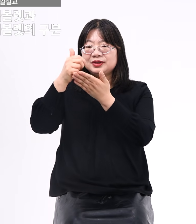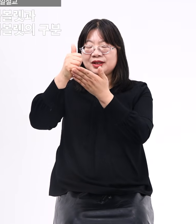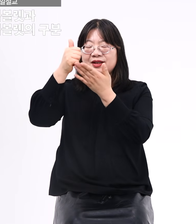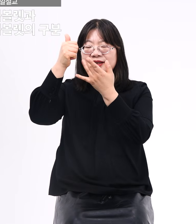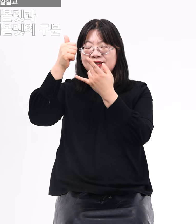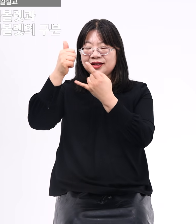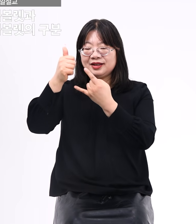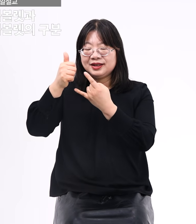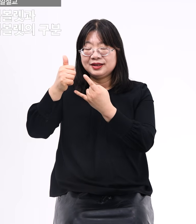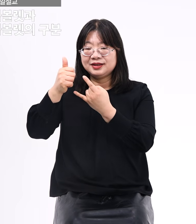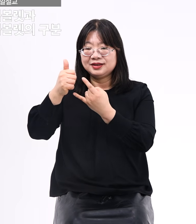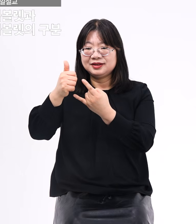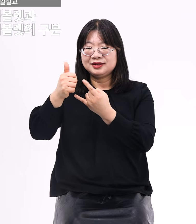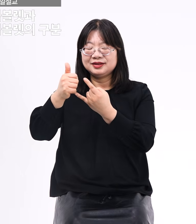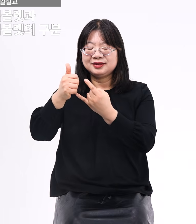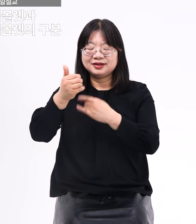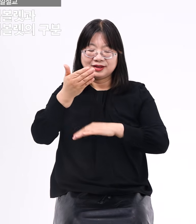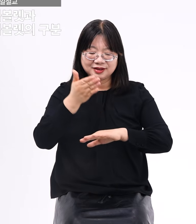주께